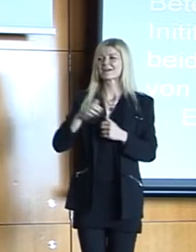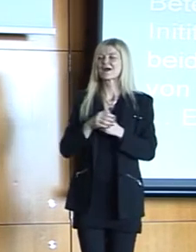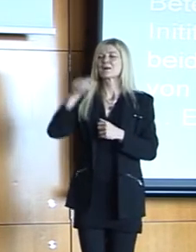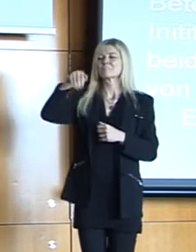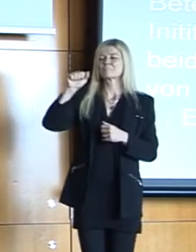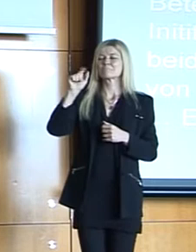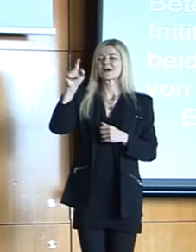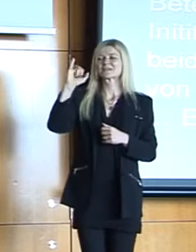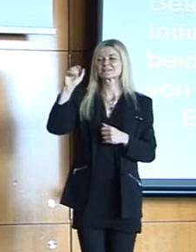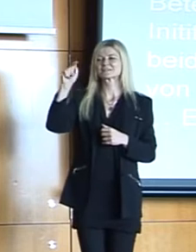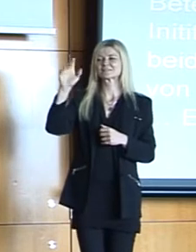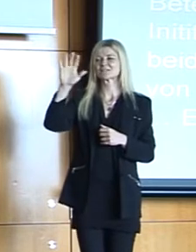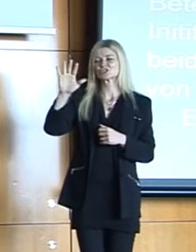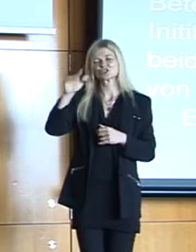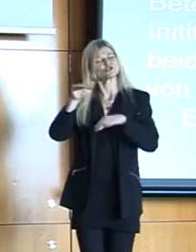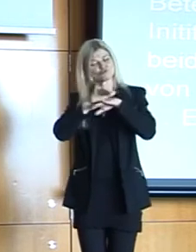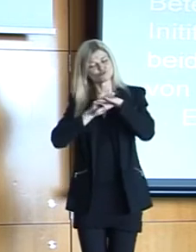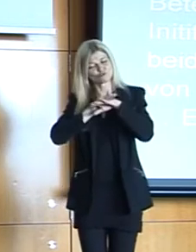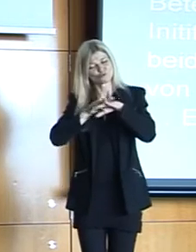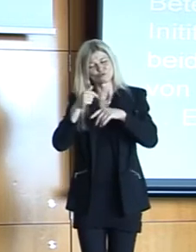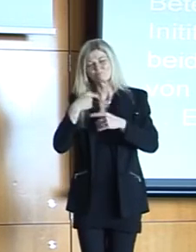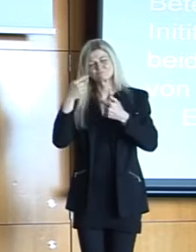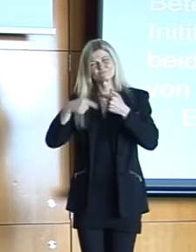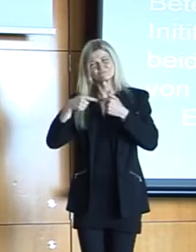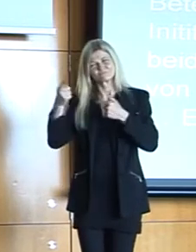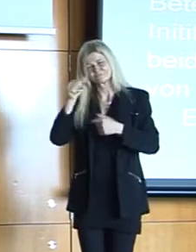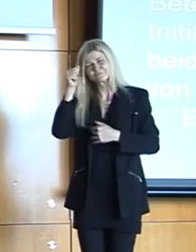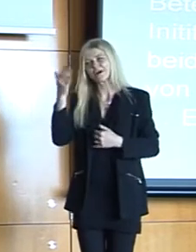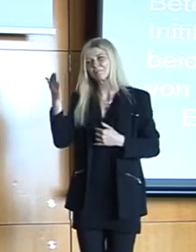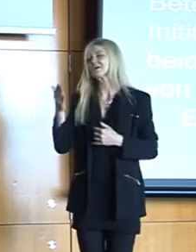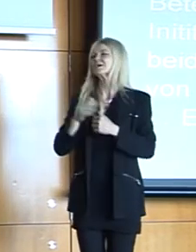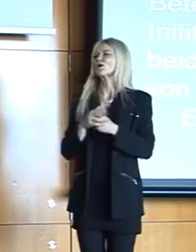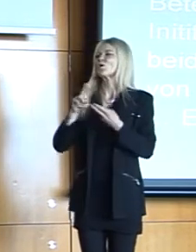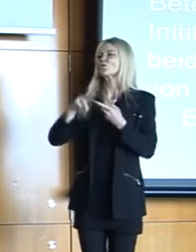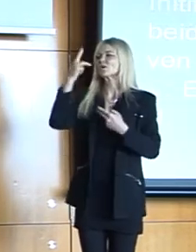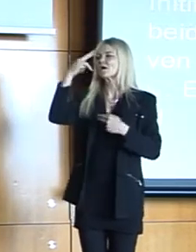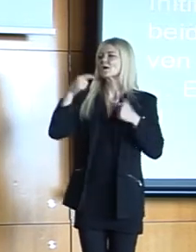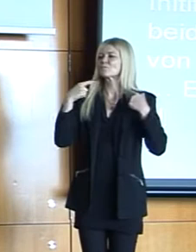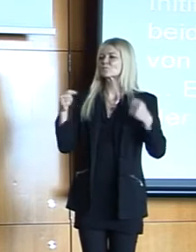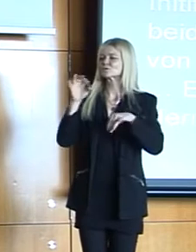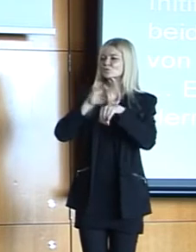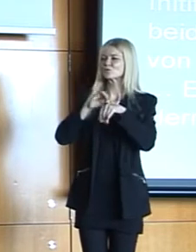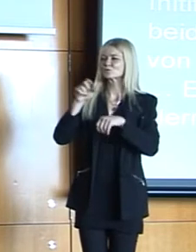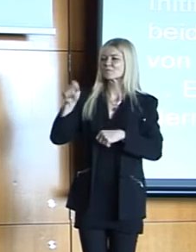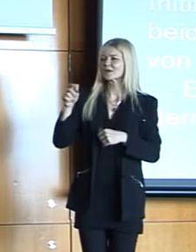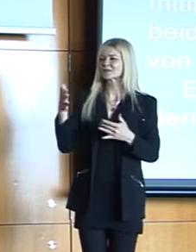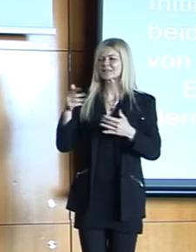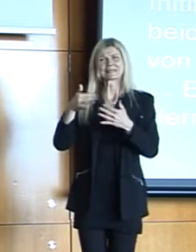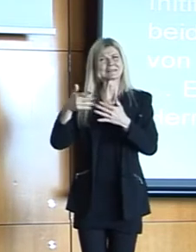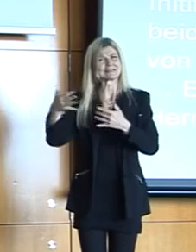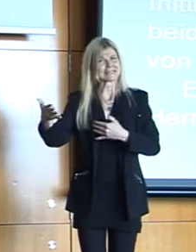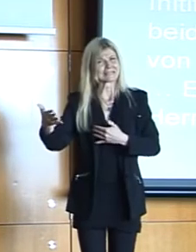Edita Maksic, Entschuldigung, irgendwie schaffe ich es halt nicht mehr so wirklich. Und der Herr Professor, Doktor, Magister, irgendwie